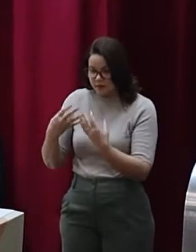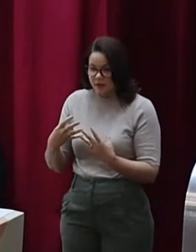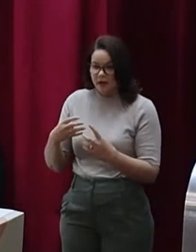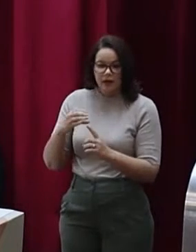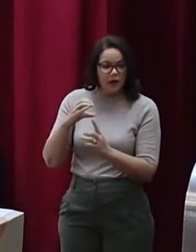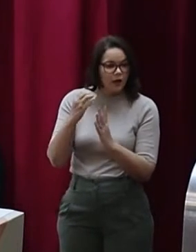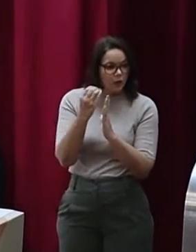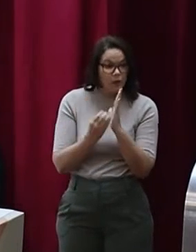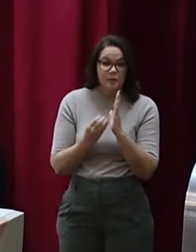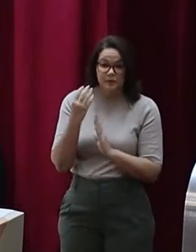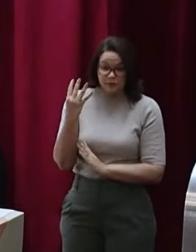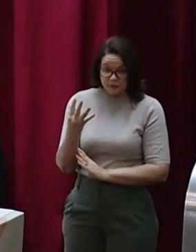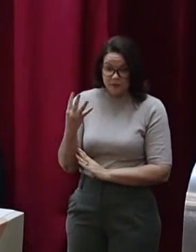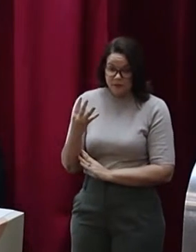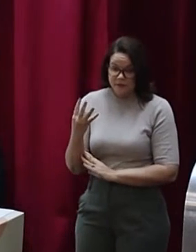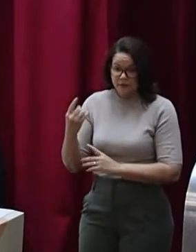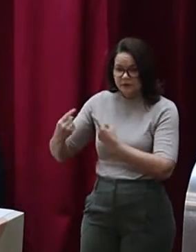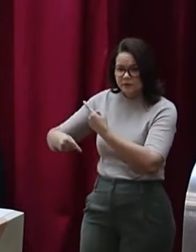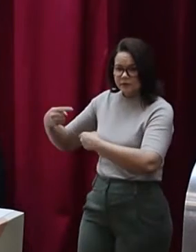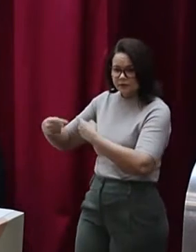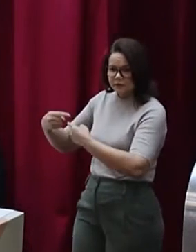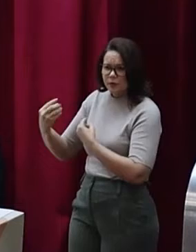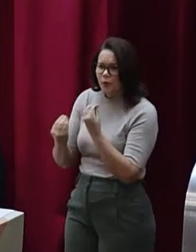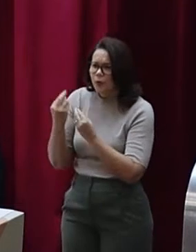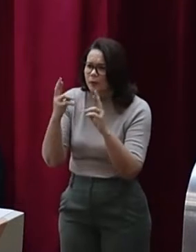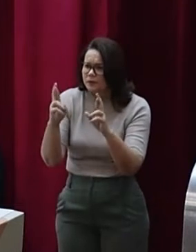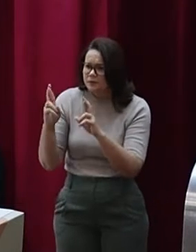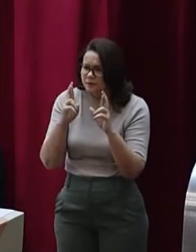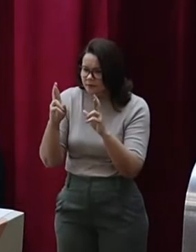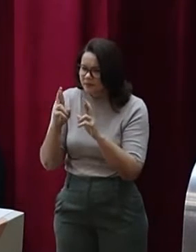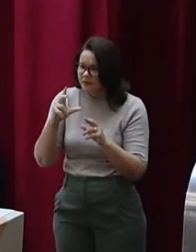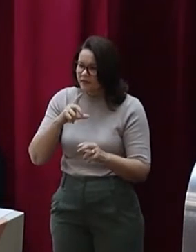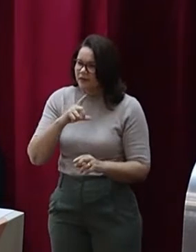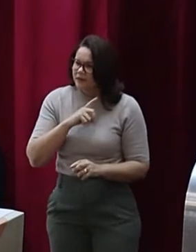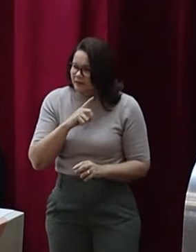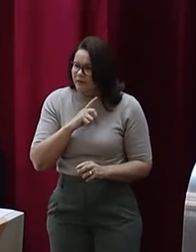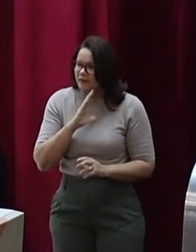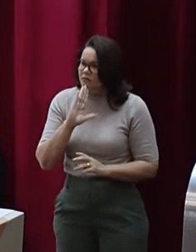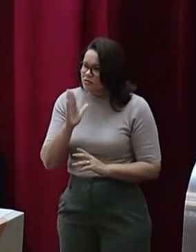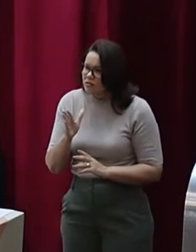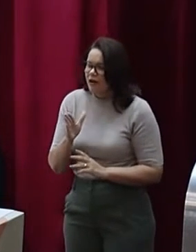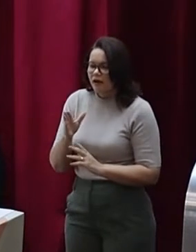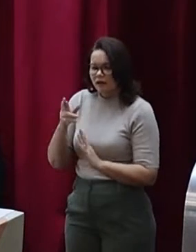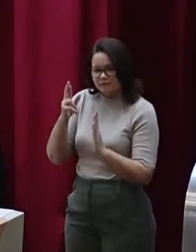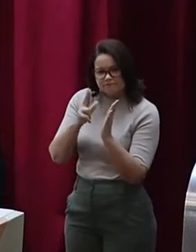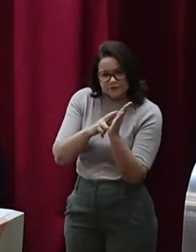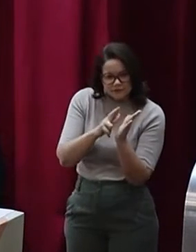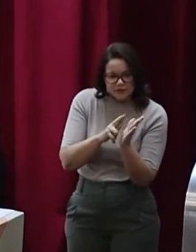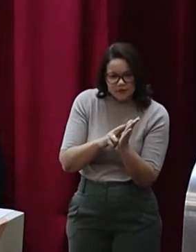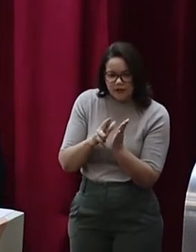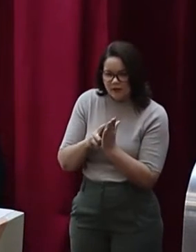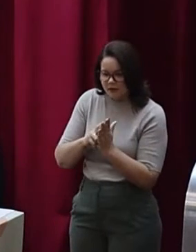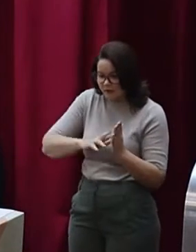né, que a gente discute como a esperança tem sido também convencionalizada, né, ou enregistrada